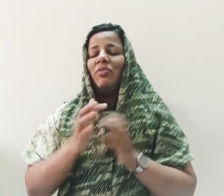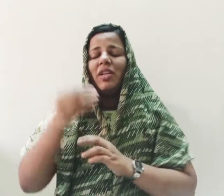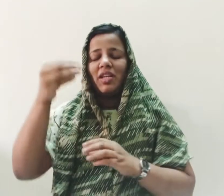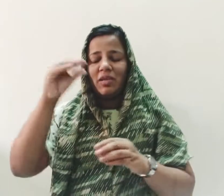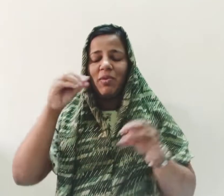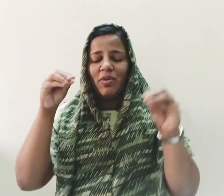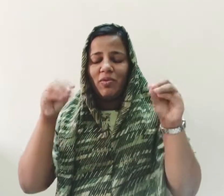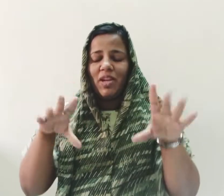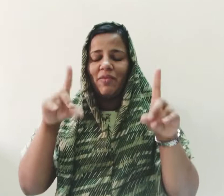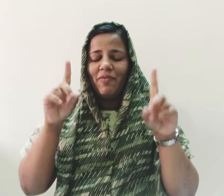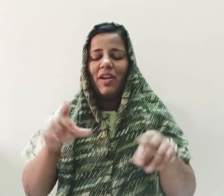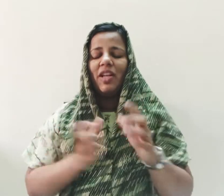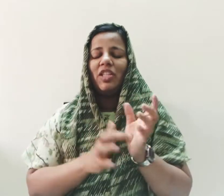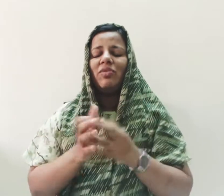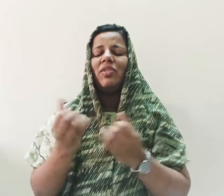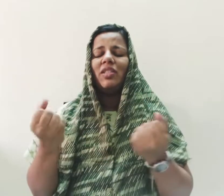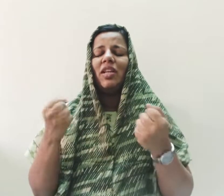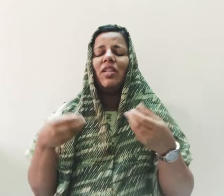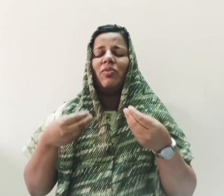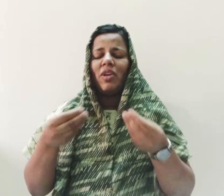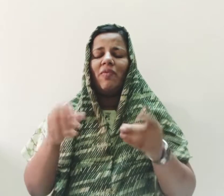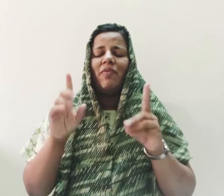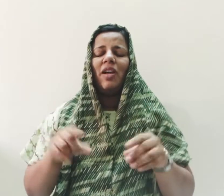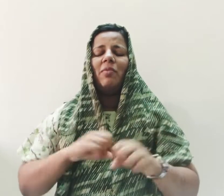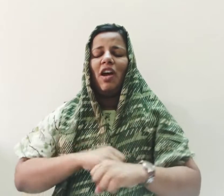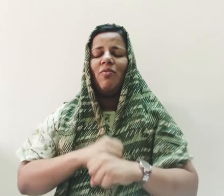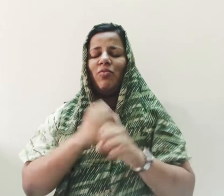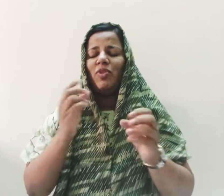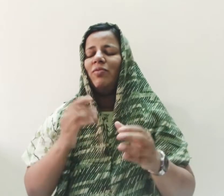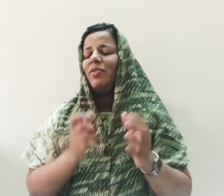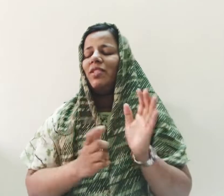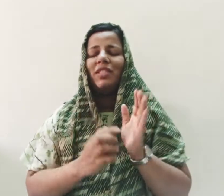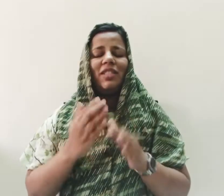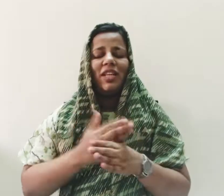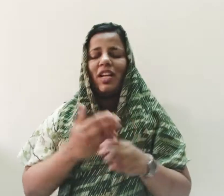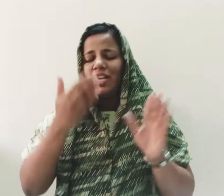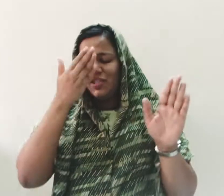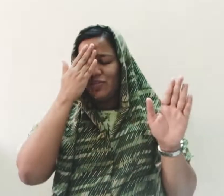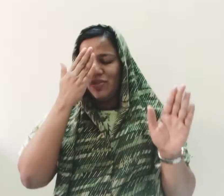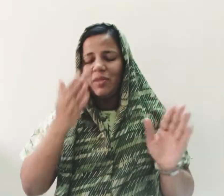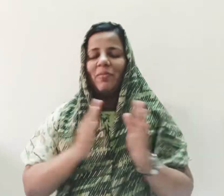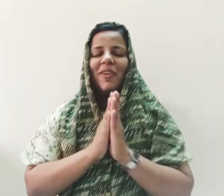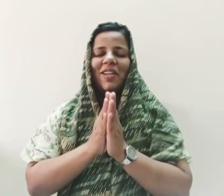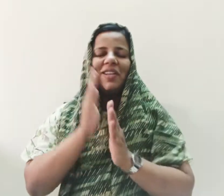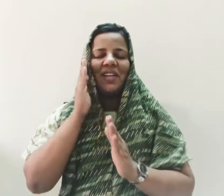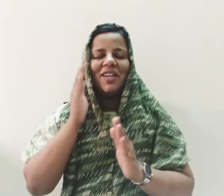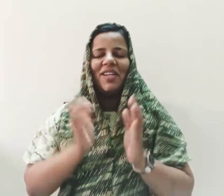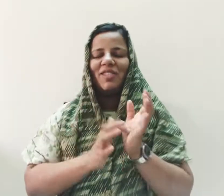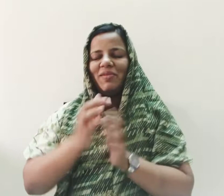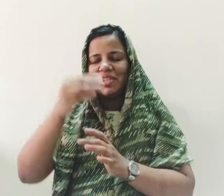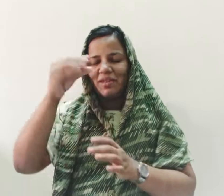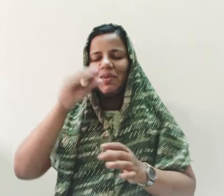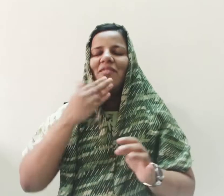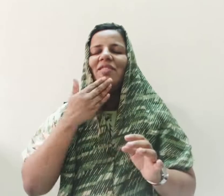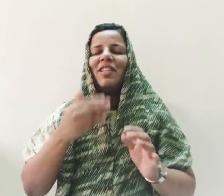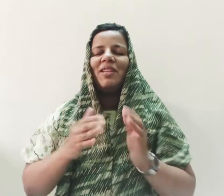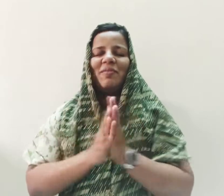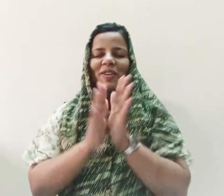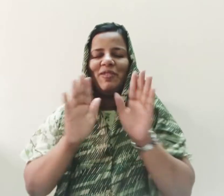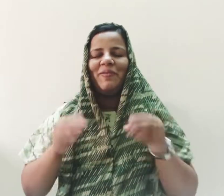വ്യാപരിക്കണമേ, ദൈവശക്തി വ്യാപരിക്കണമേ. അത്ഭുതങ്ങളെ കർത്താവ് ചെയ്യുന്നതിനായിട്ട് സ്തോത്രം. പ്രാർത്ഥന കേട്ട കൃപകൾക്ക് നന്ദി. സകല മഹത്വവും പുകഴ്ചയും